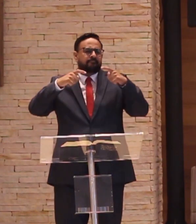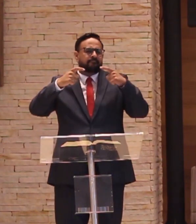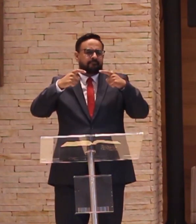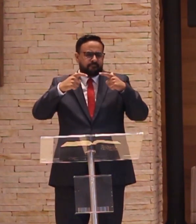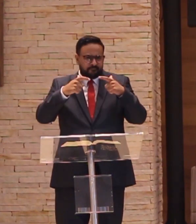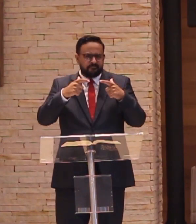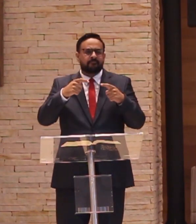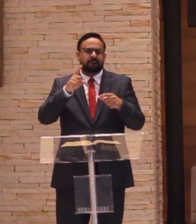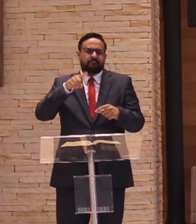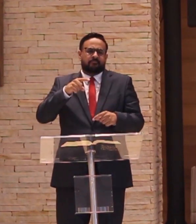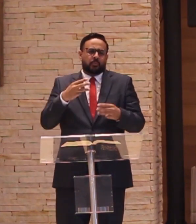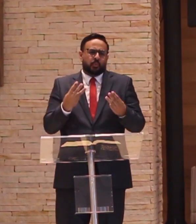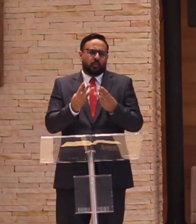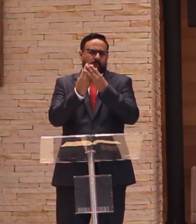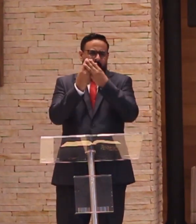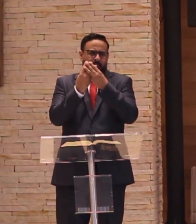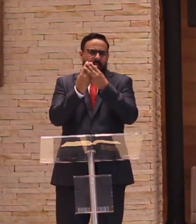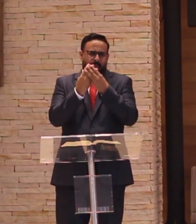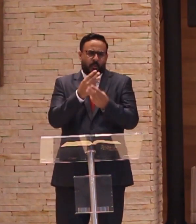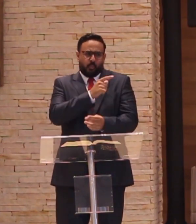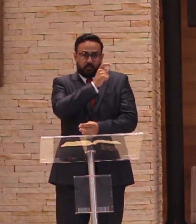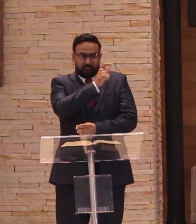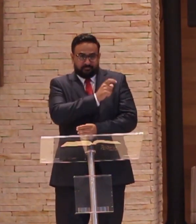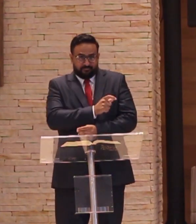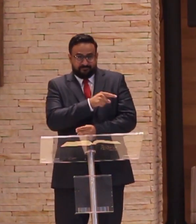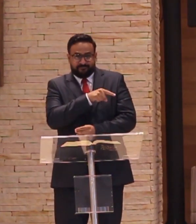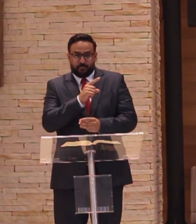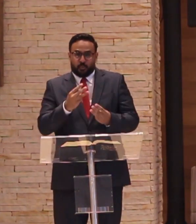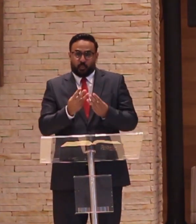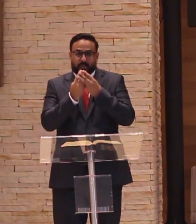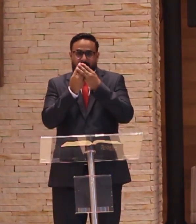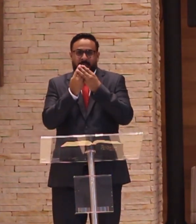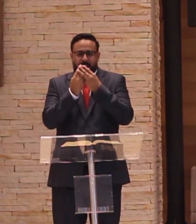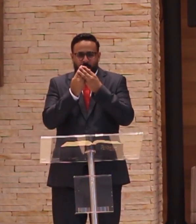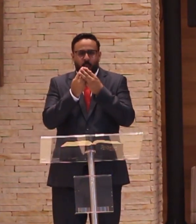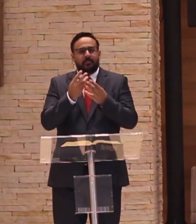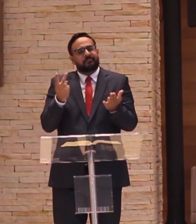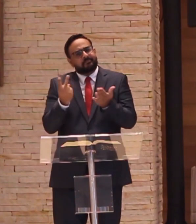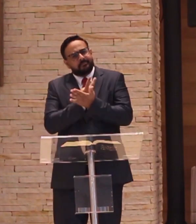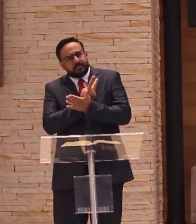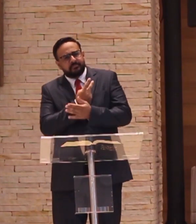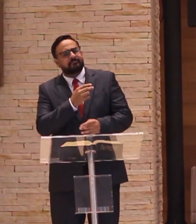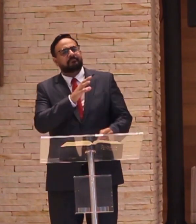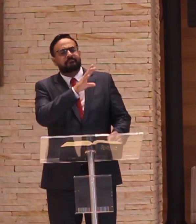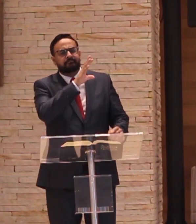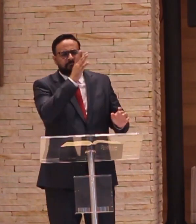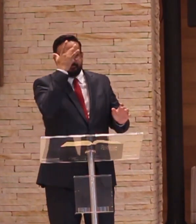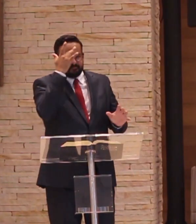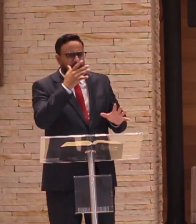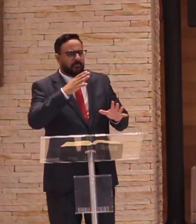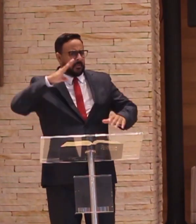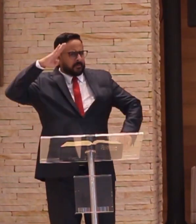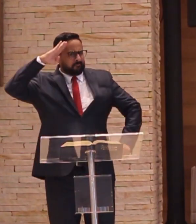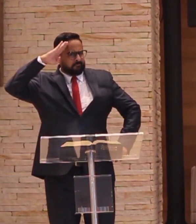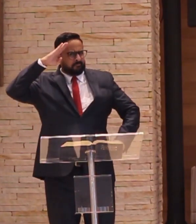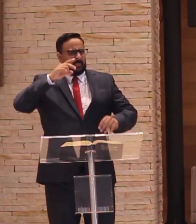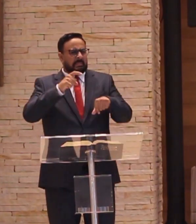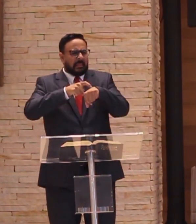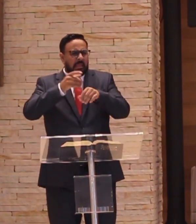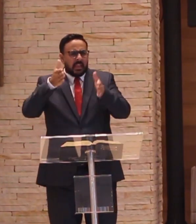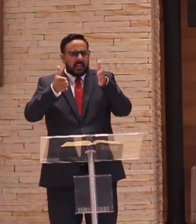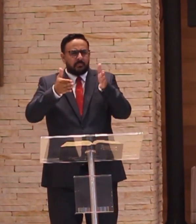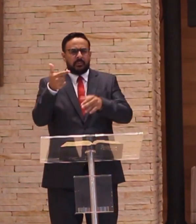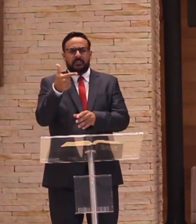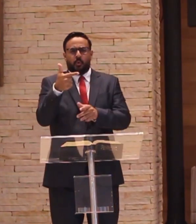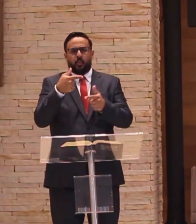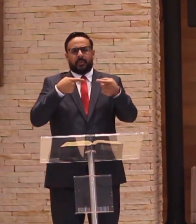Ela viveu entre um povo que professava a fé judaica. Ela, por sua vez, também era judaica. E